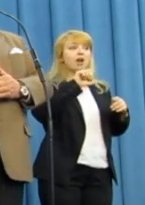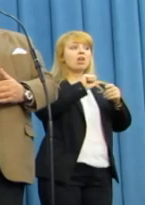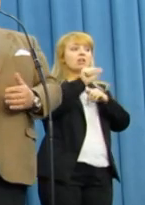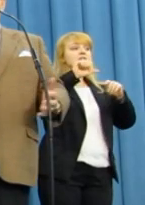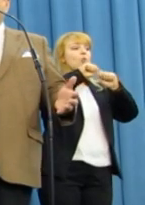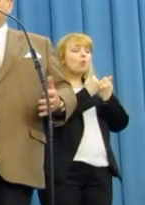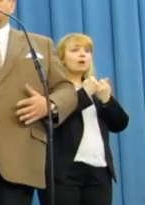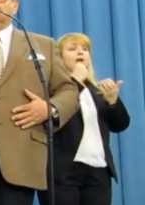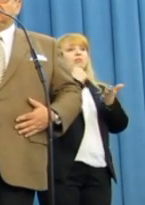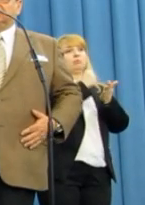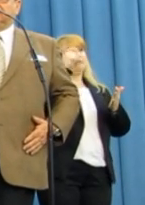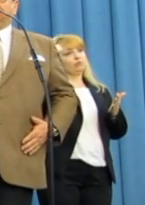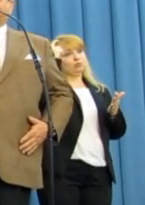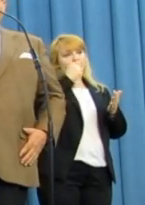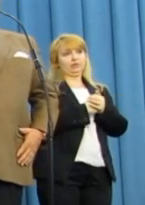Dlatego też,